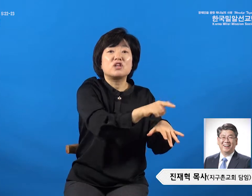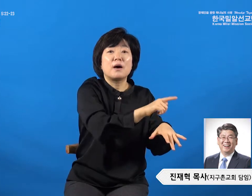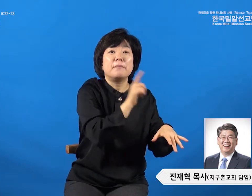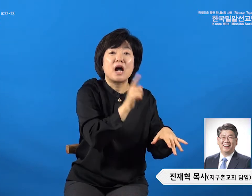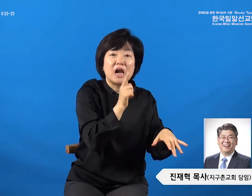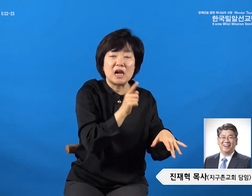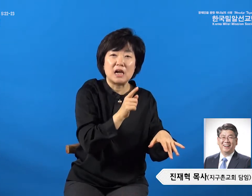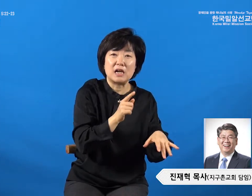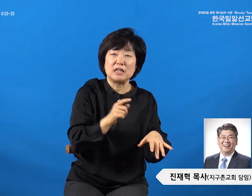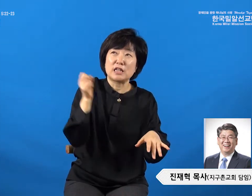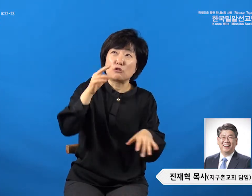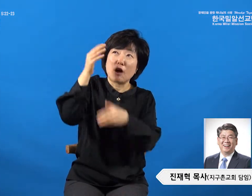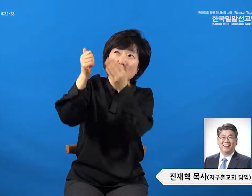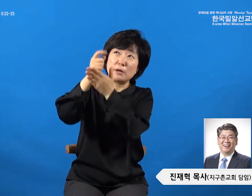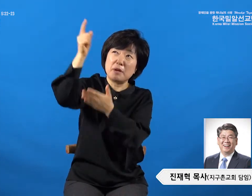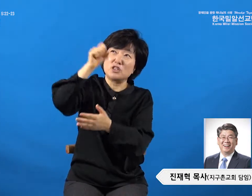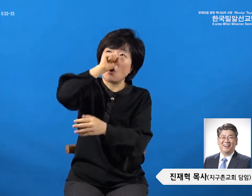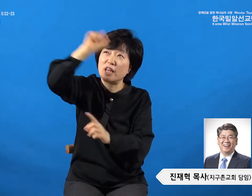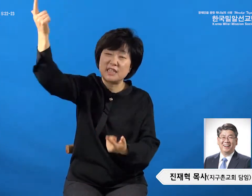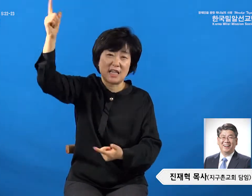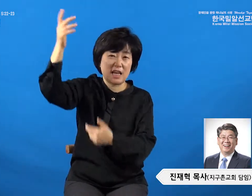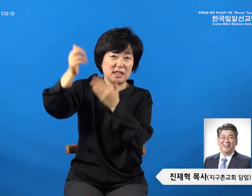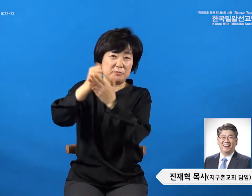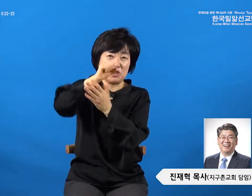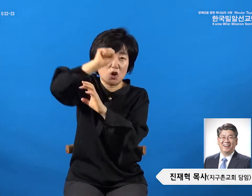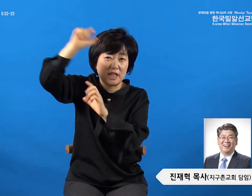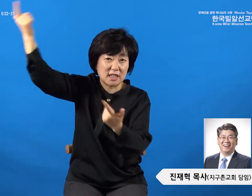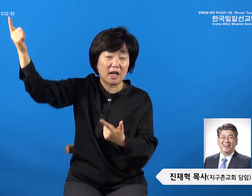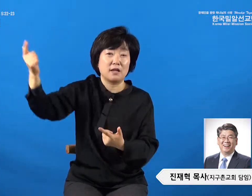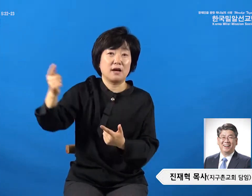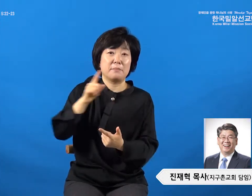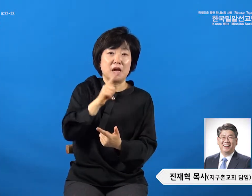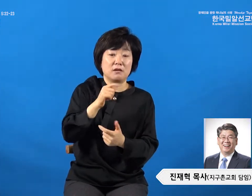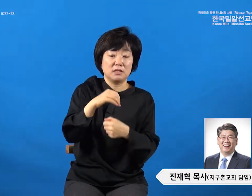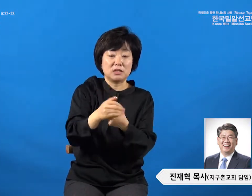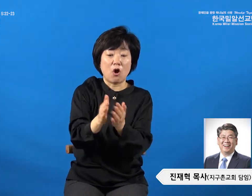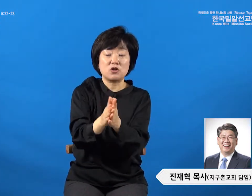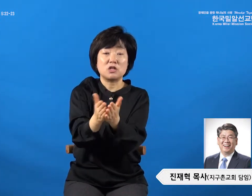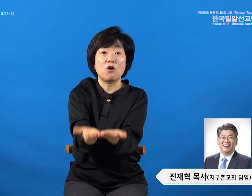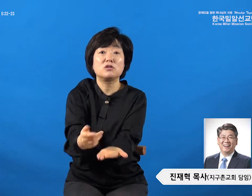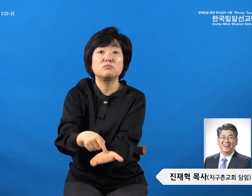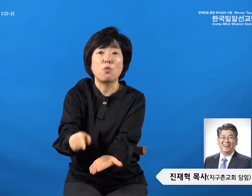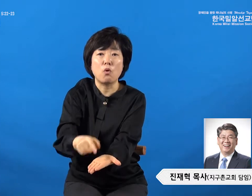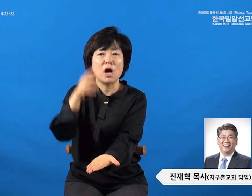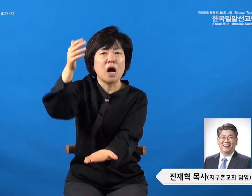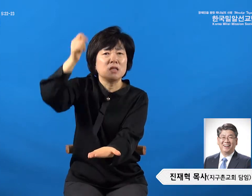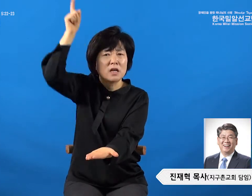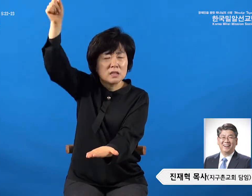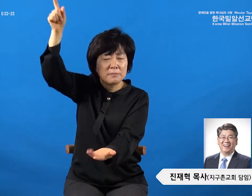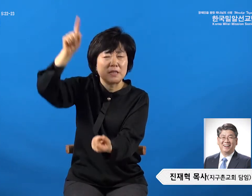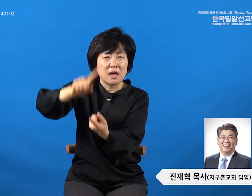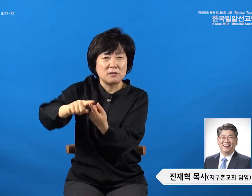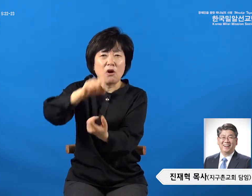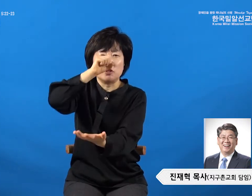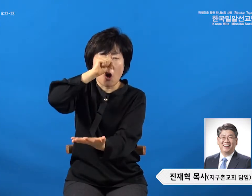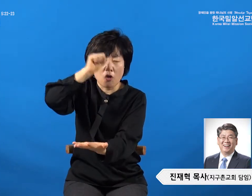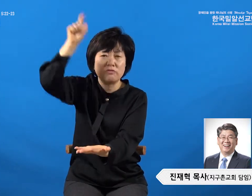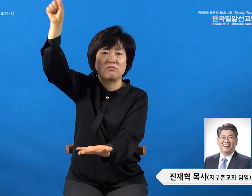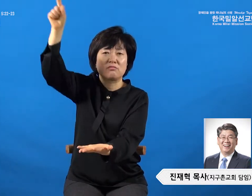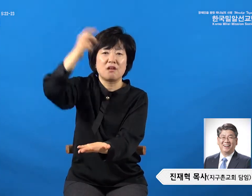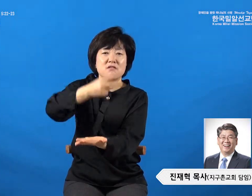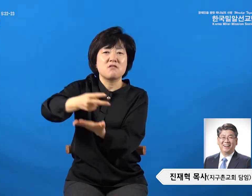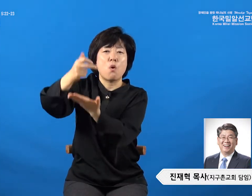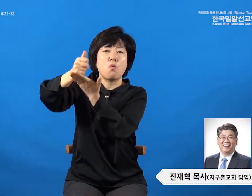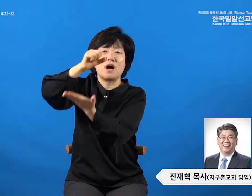생각하며 하나님의 선하심을 공격합니다. 그런데 성경은 끊임없이 계속해서 하나님에 대해서